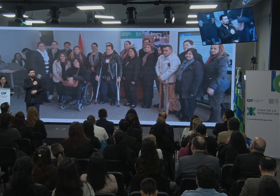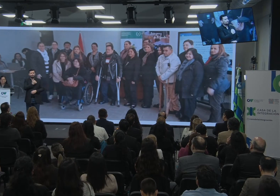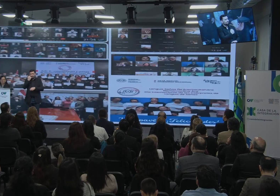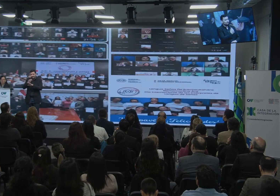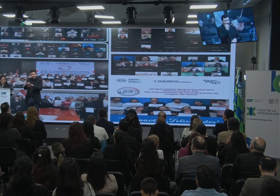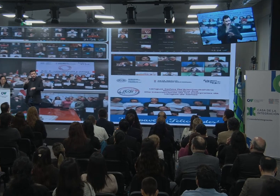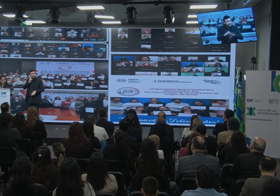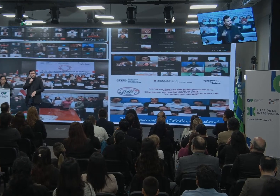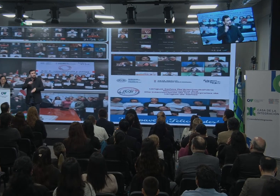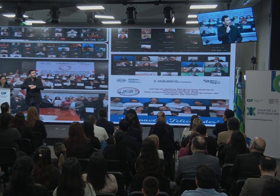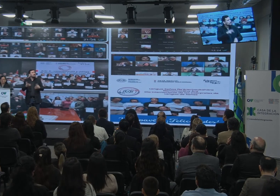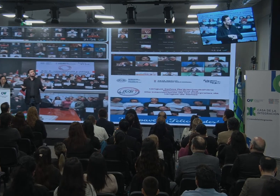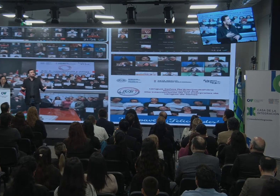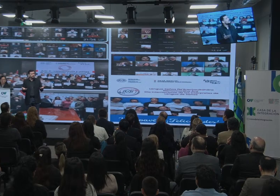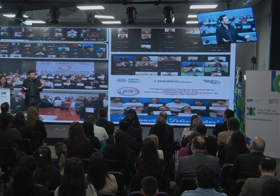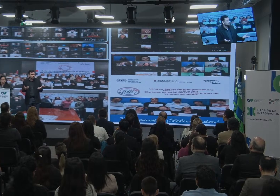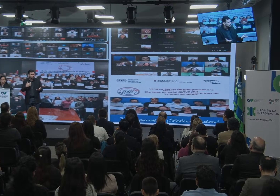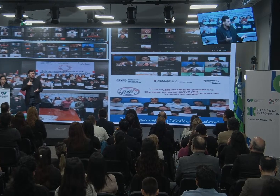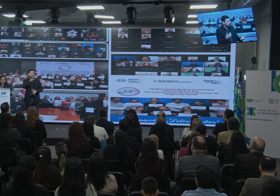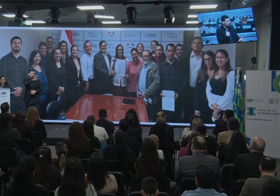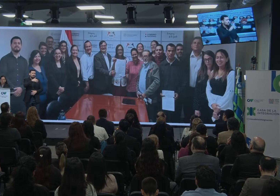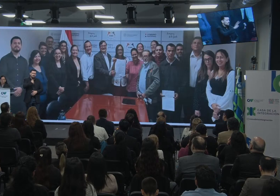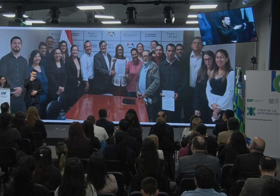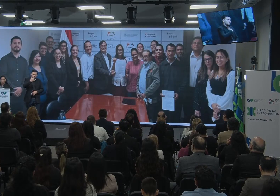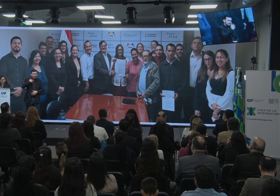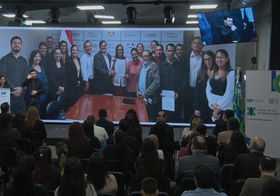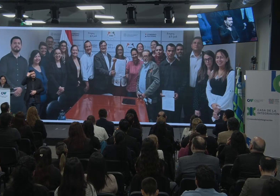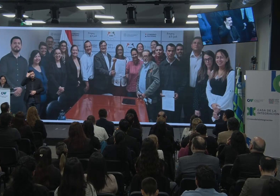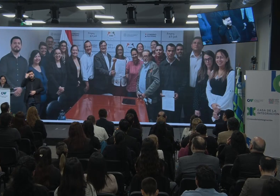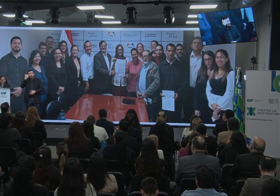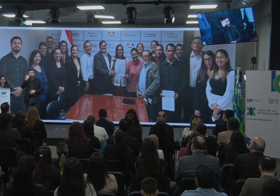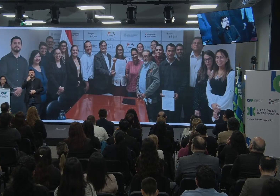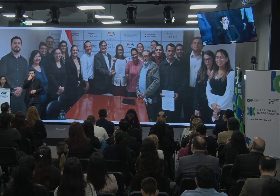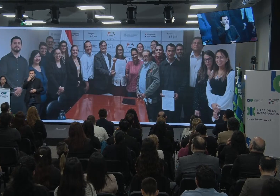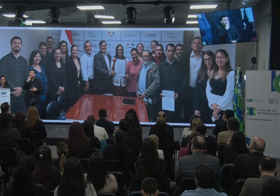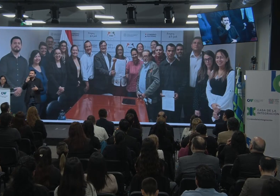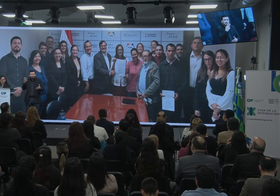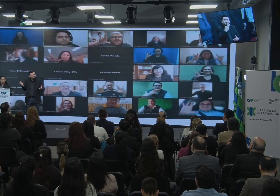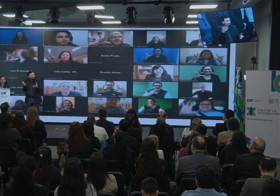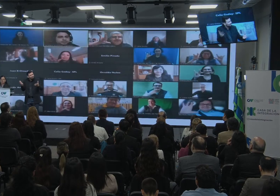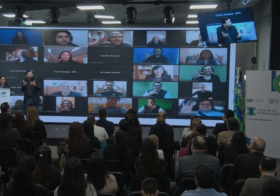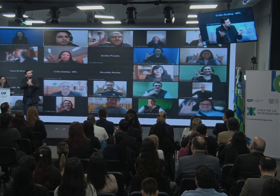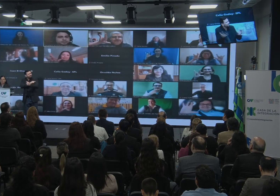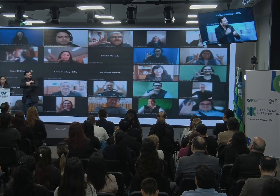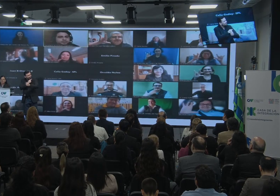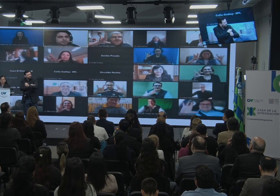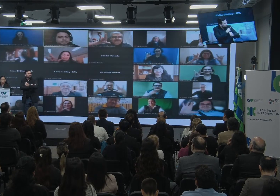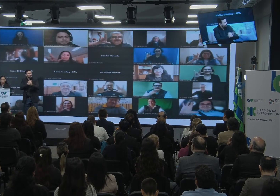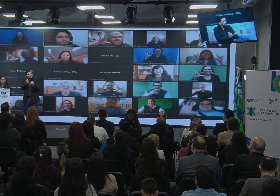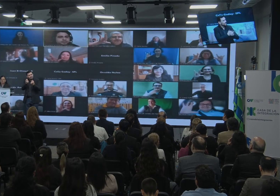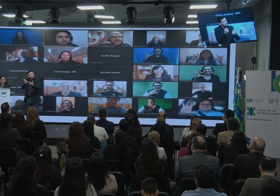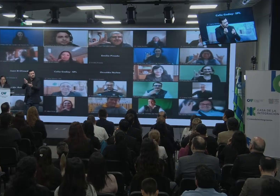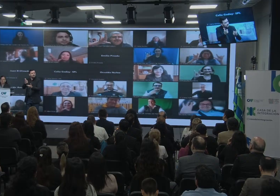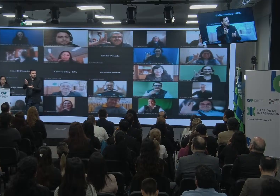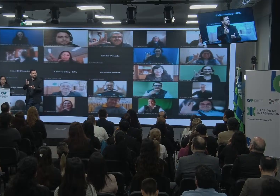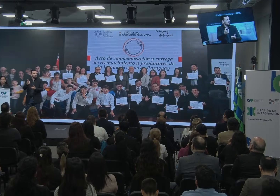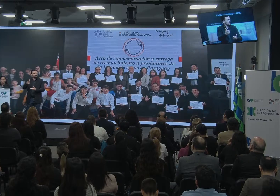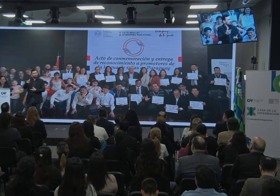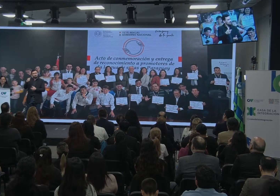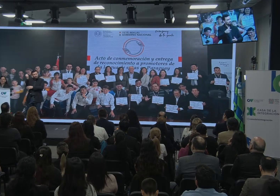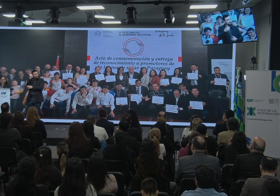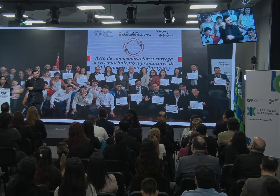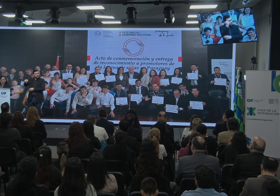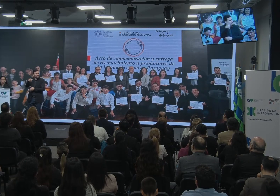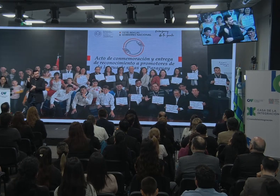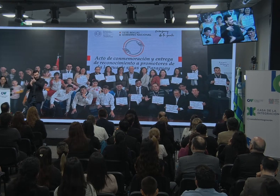Paraguay, manifestando su sueño y su anhelo en jerarquizar y otorgar un reconocimiento especial